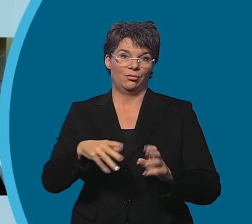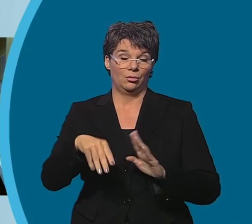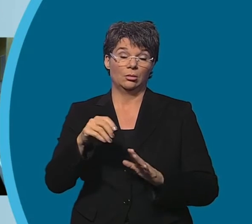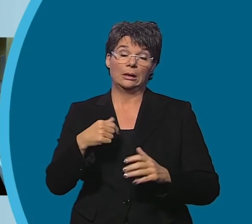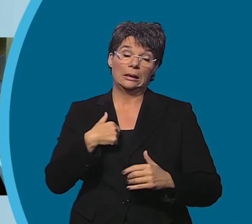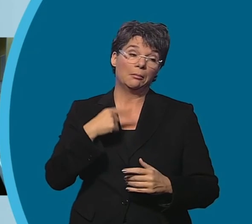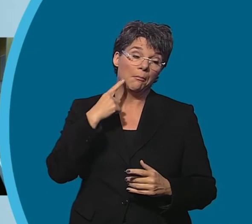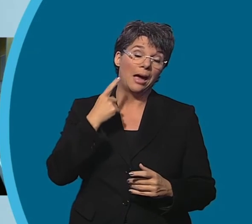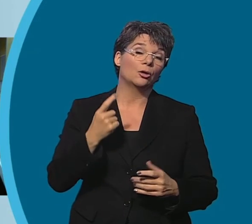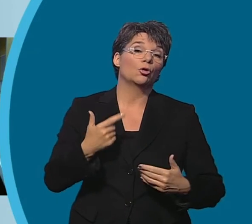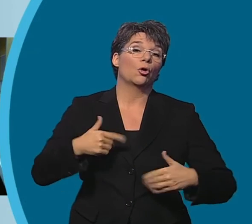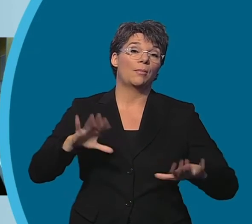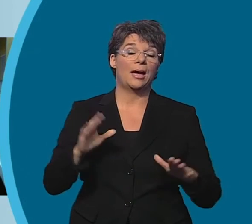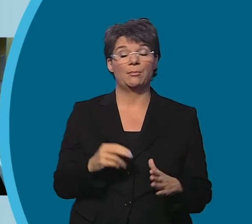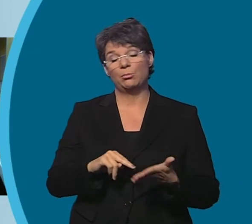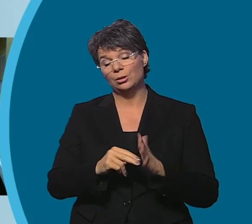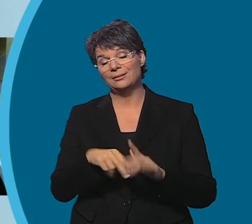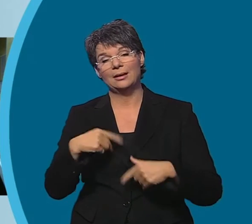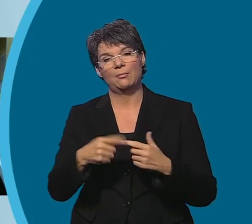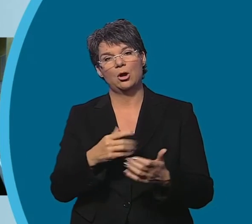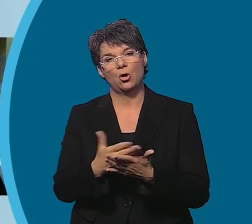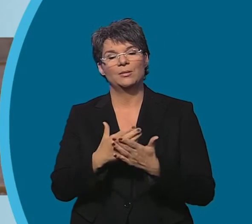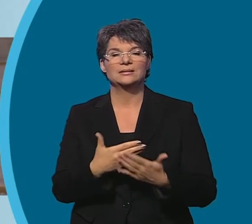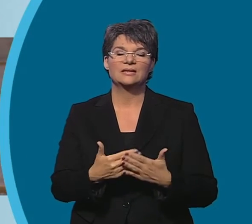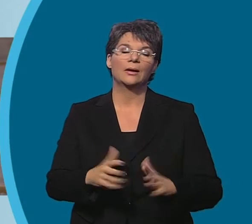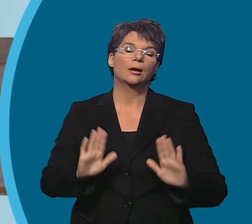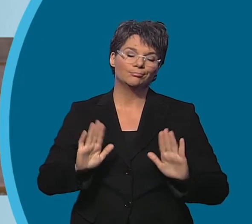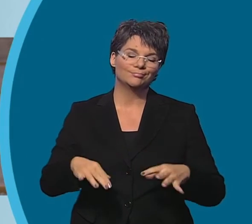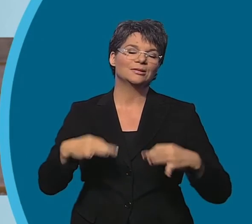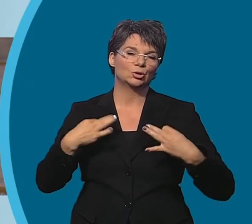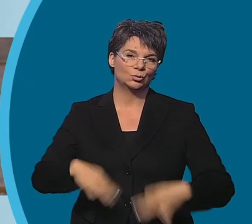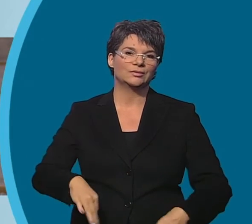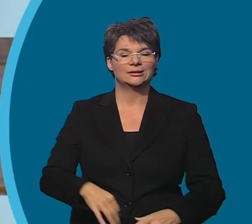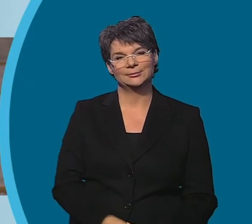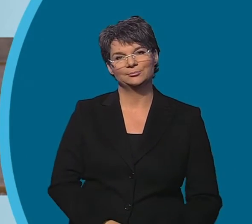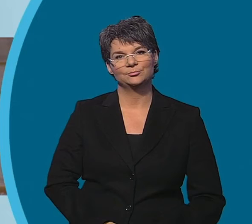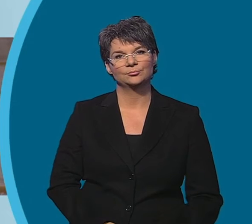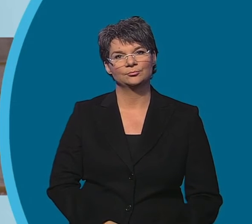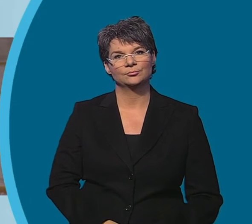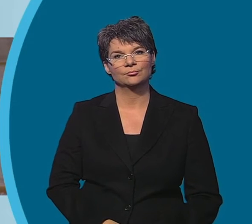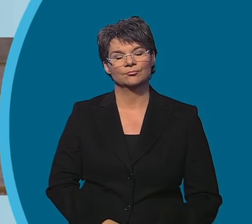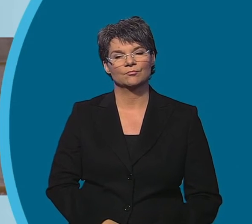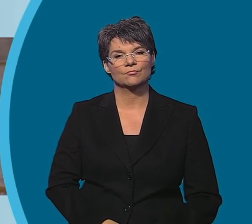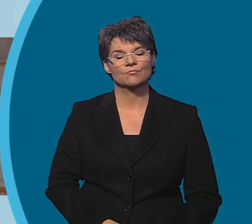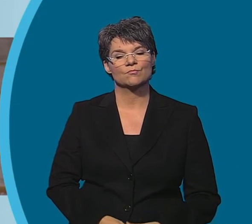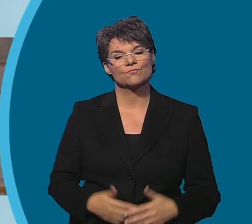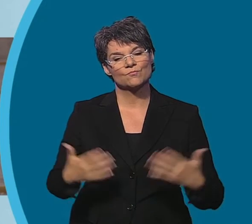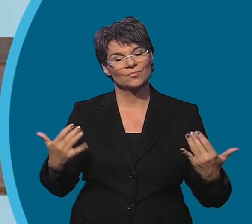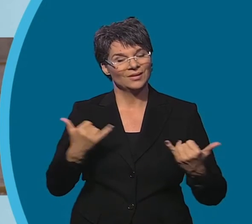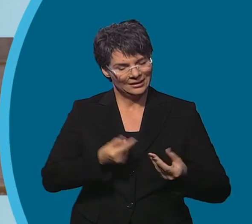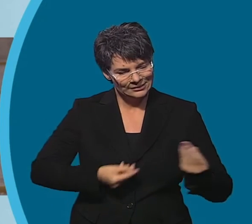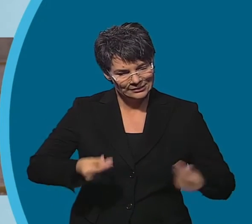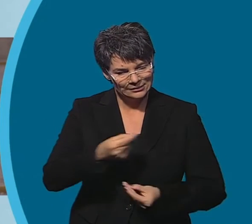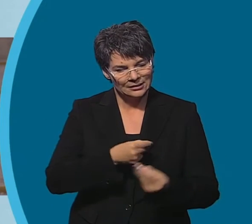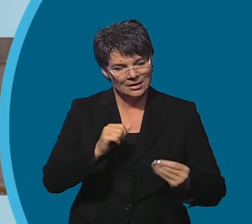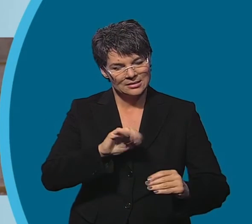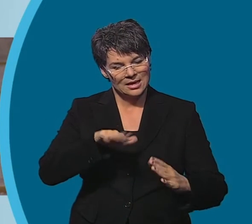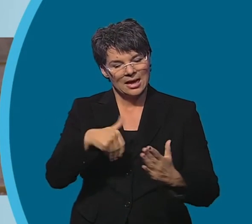vorstellen können, aber Politik ist ein Kompromiss und insofern bin ich zufrieden. Das ist im Ergebnis